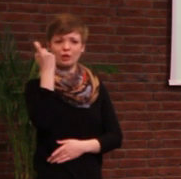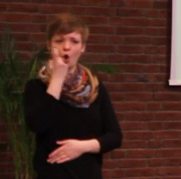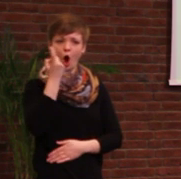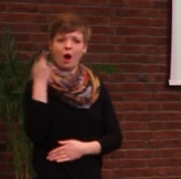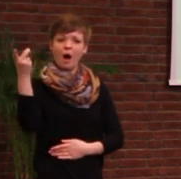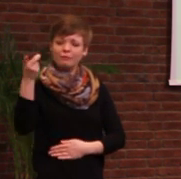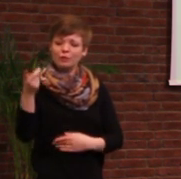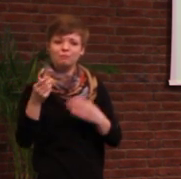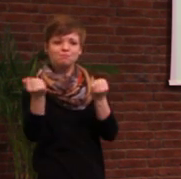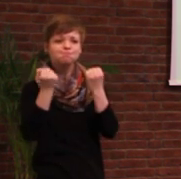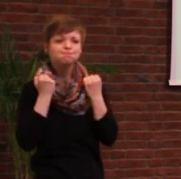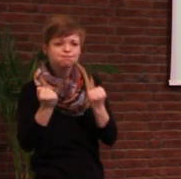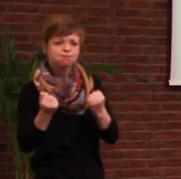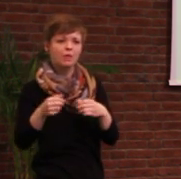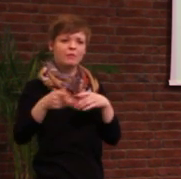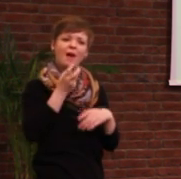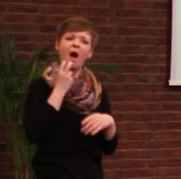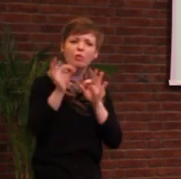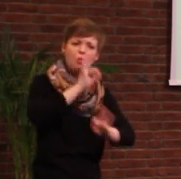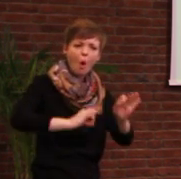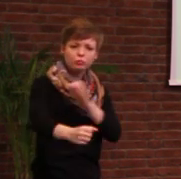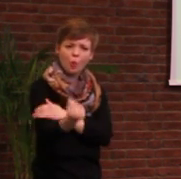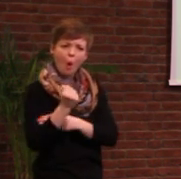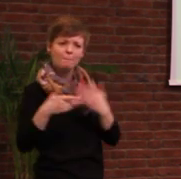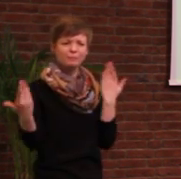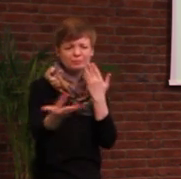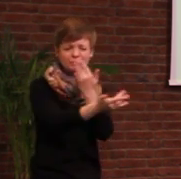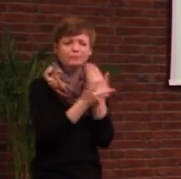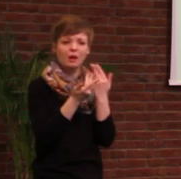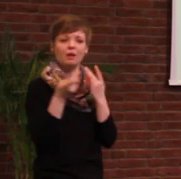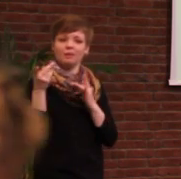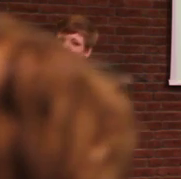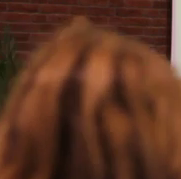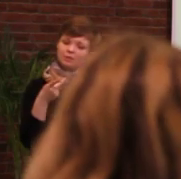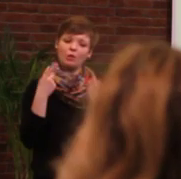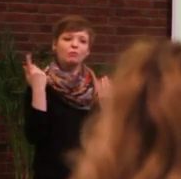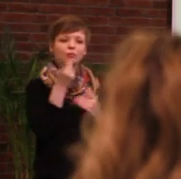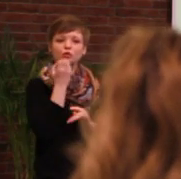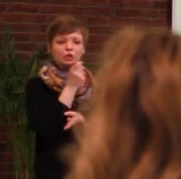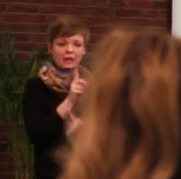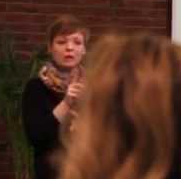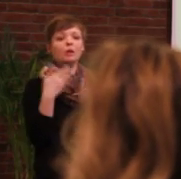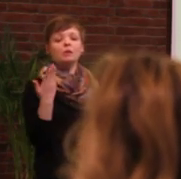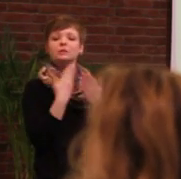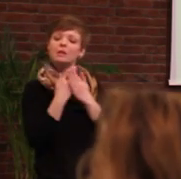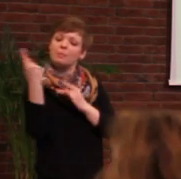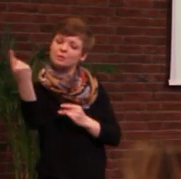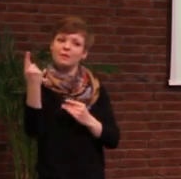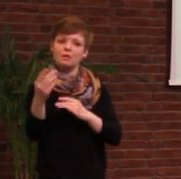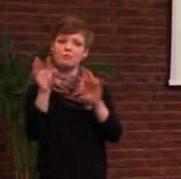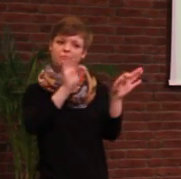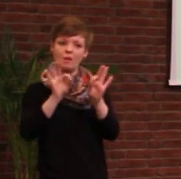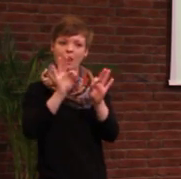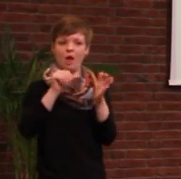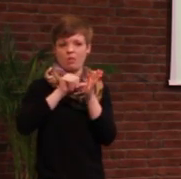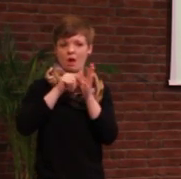Netze gehören. Denn die Netze müssen endlich ein Werkzeug für die Energiewende sein. Und das geht nur, wenn sie klar auf ökologische und soziale Zwecke